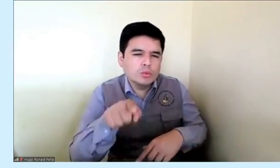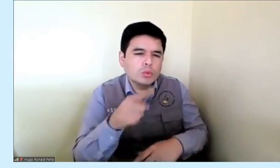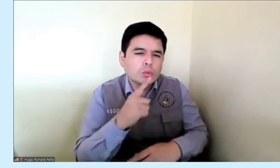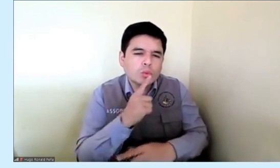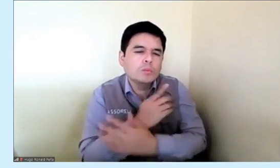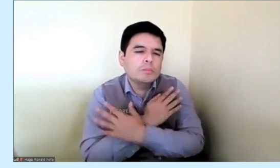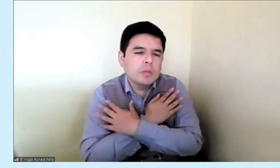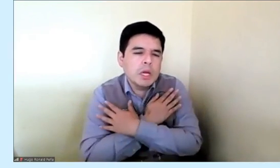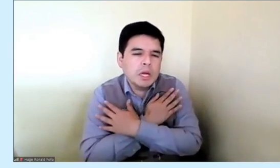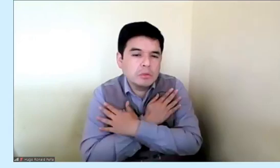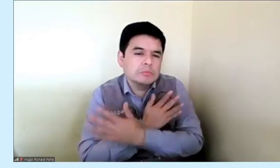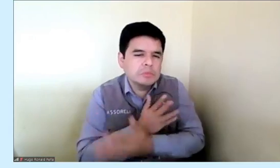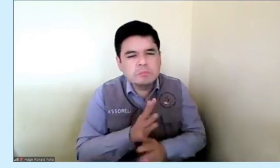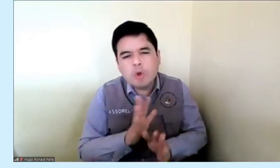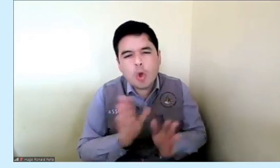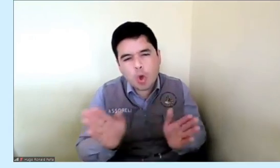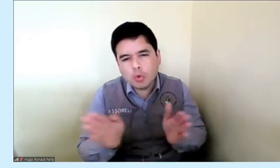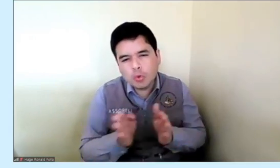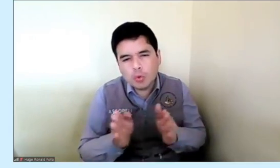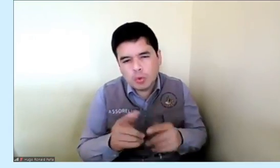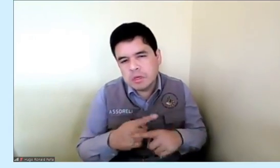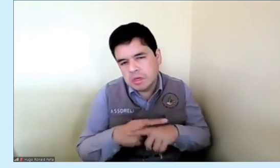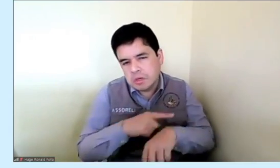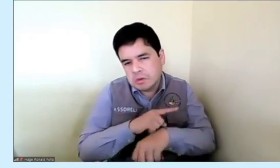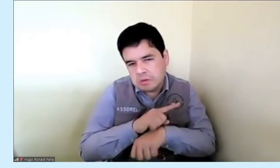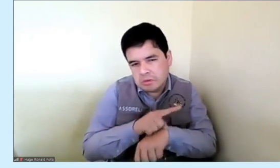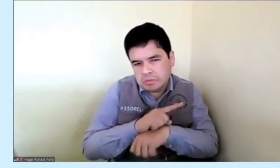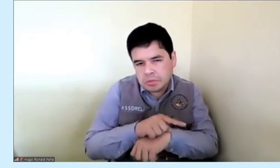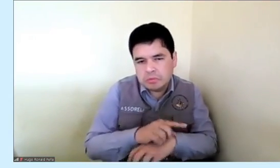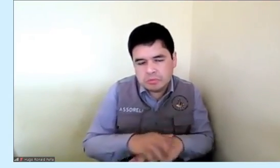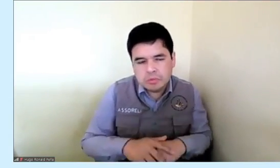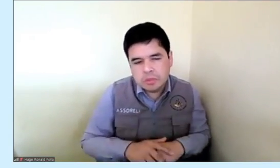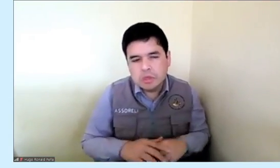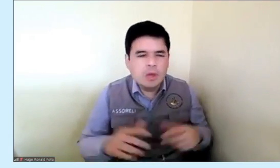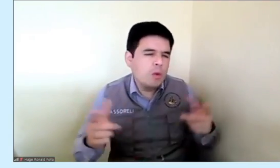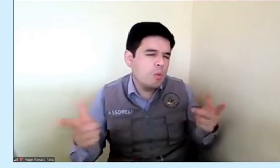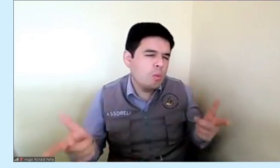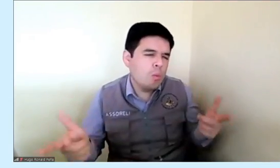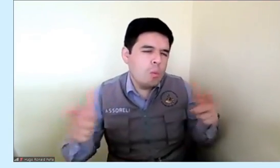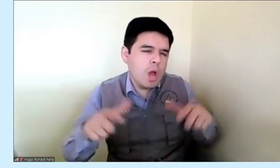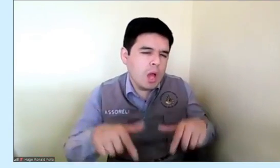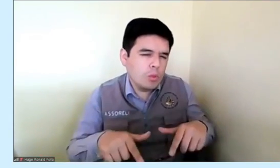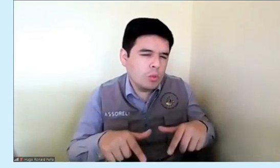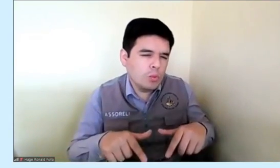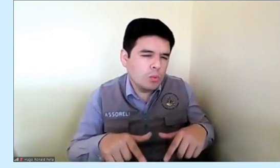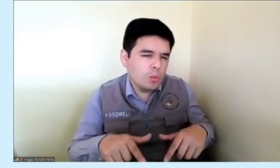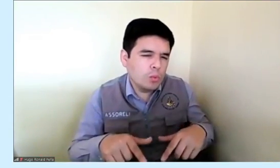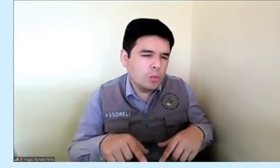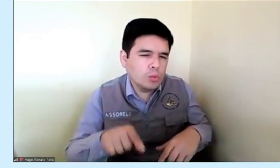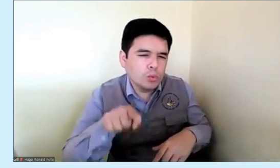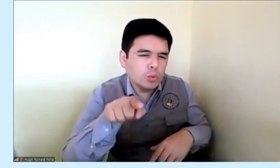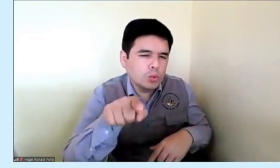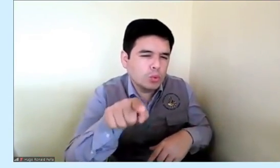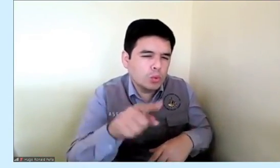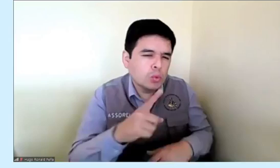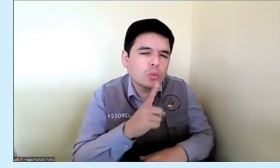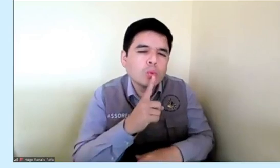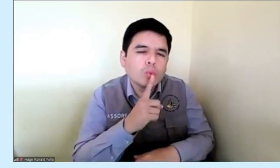¿Cuándo tu cumpleaños? Es más corto y más rápido. ¿Cuándo